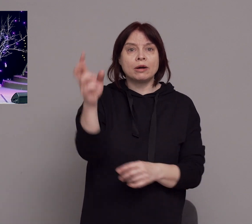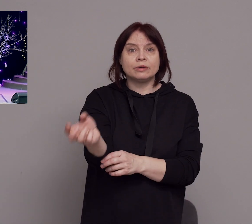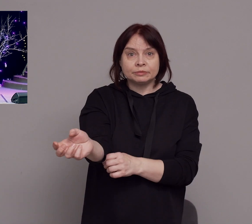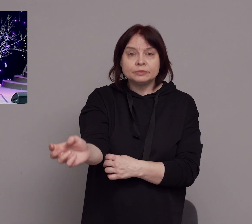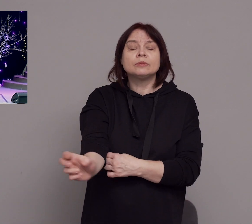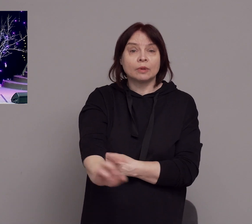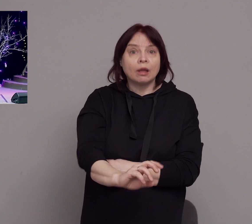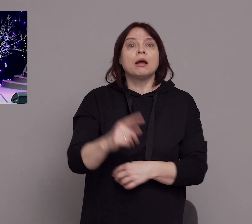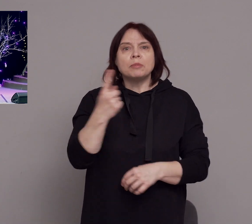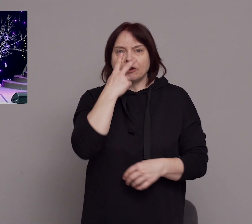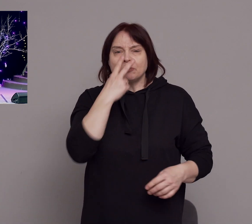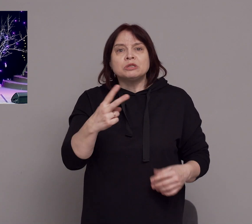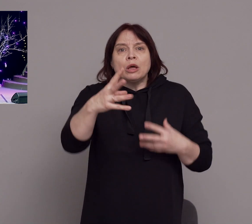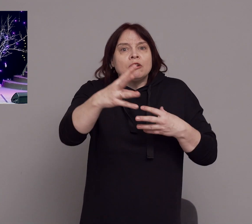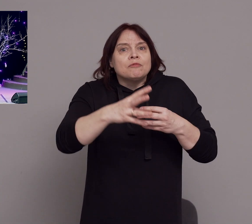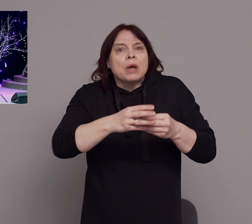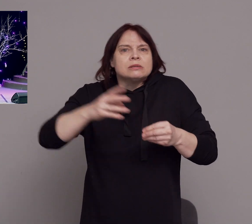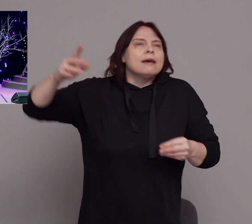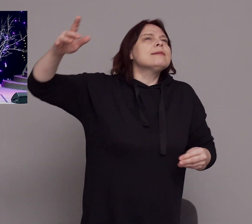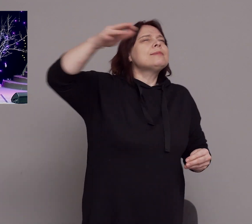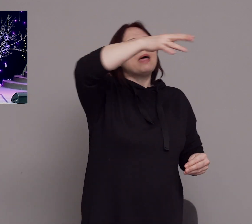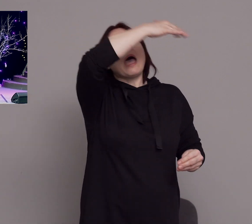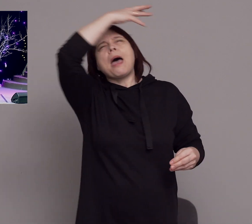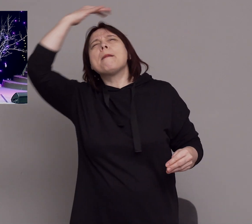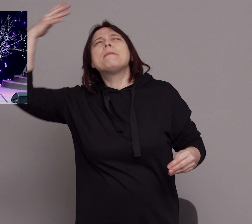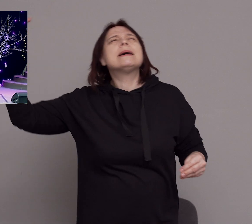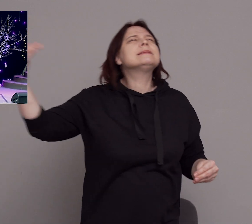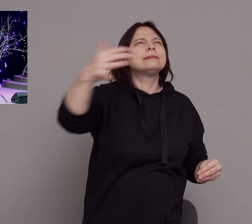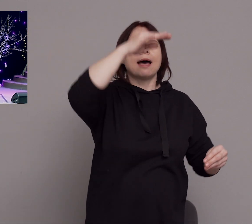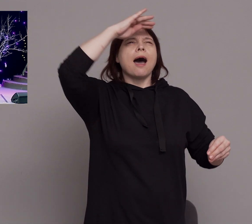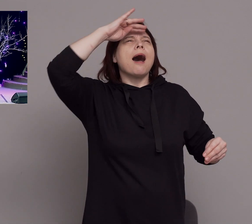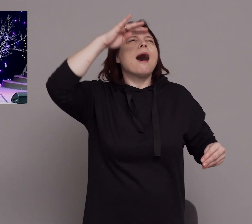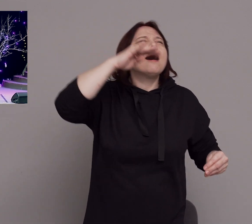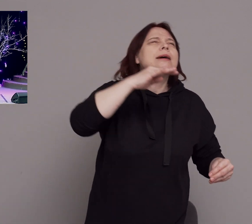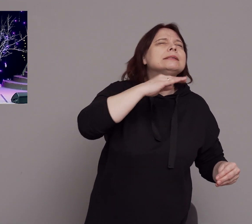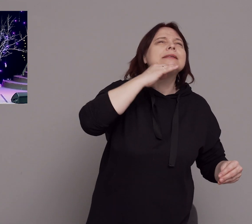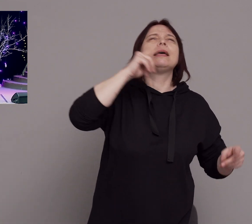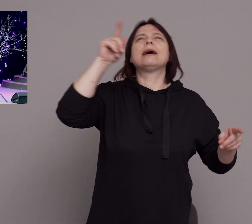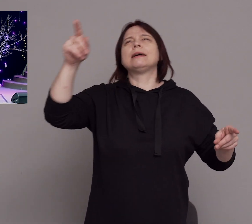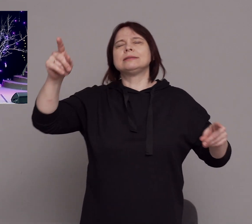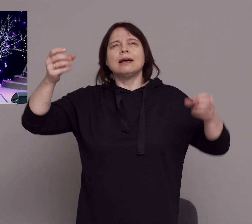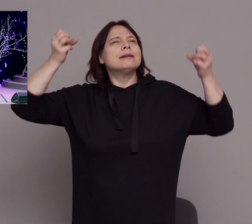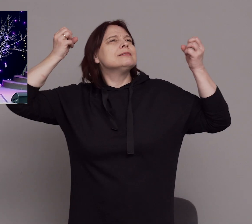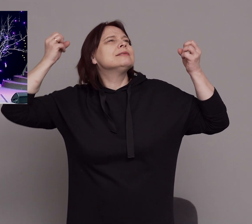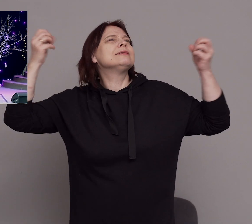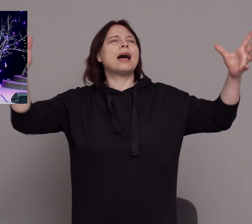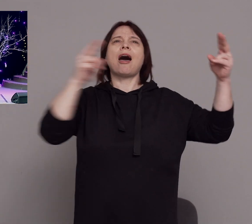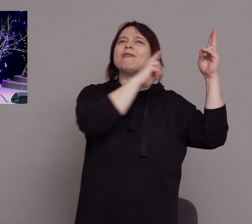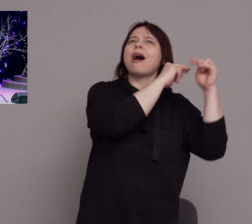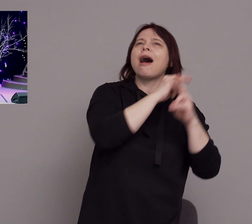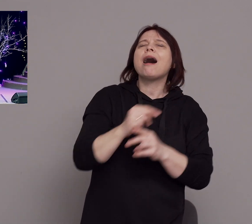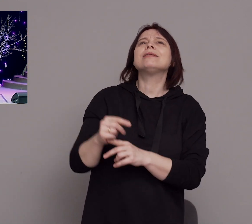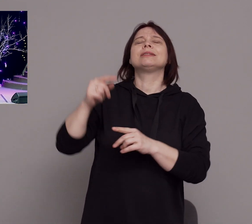небеса, он показывает нам что-то, что мы не способны понять. Потому что даже как бы мы себе это не представили, как бы мы не вообразили себе,